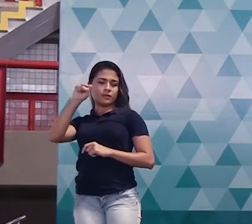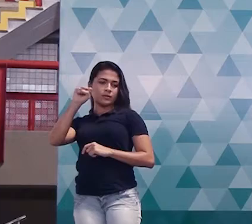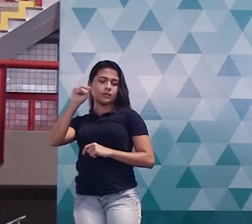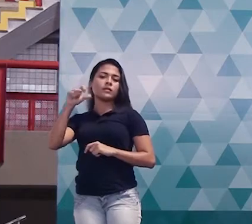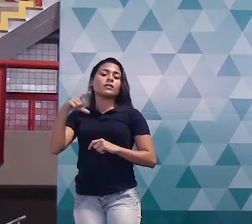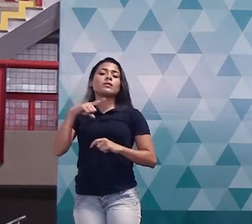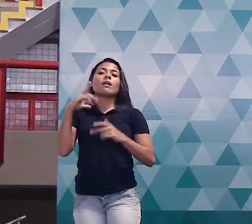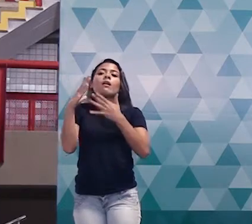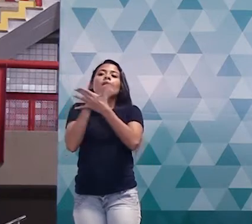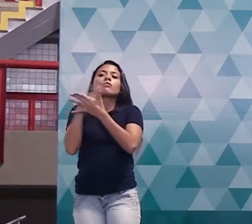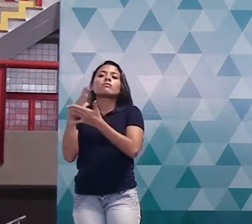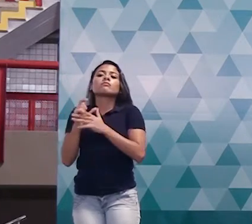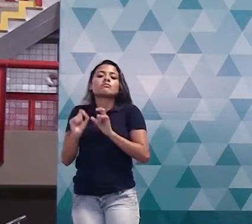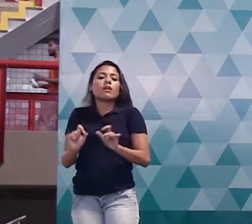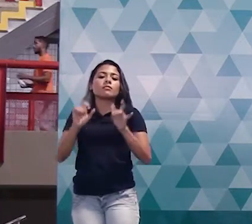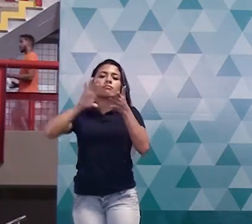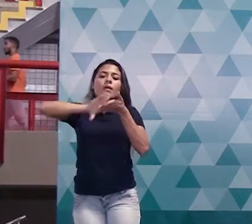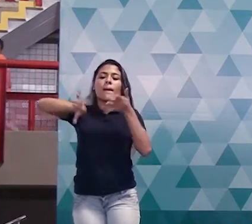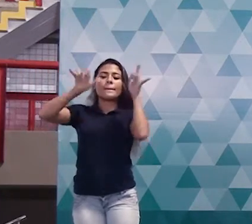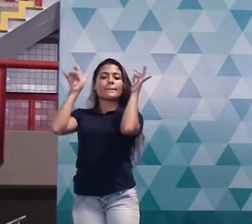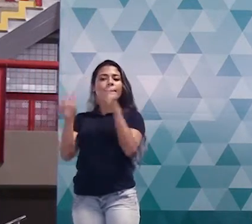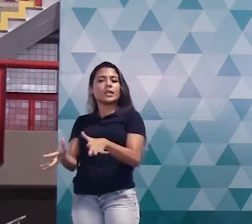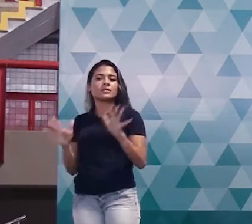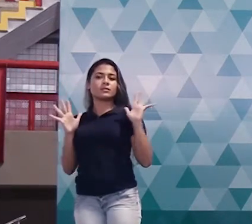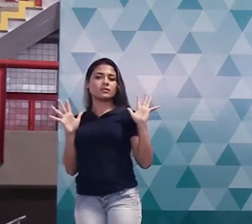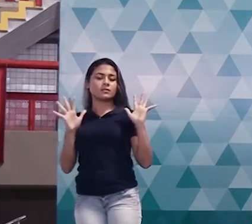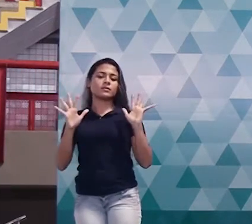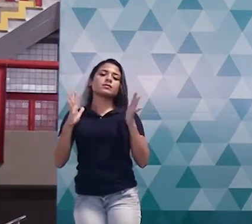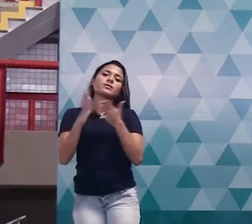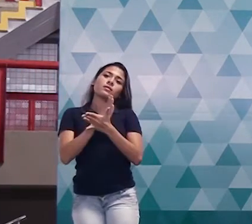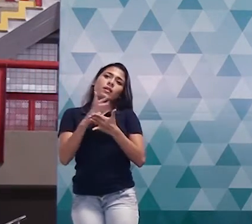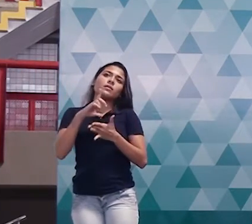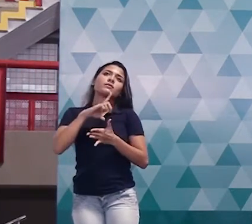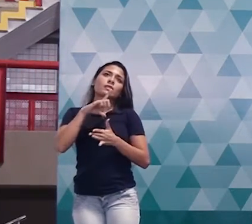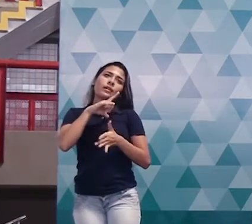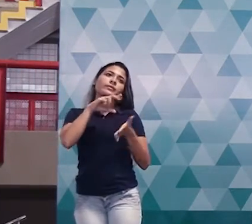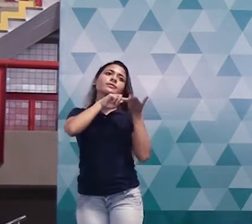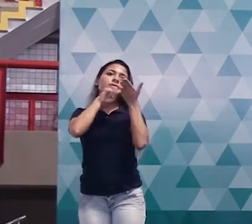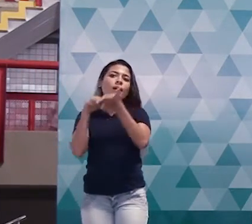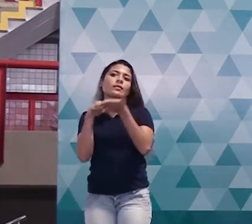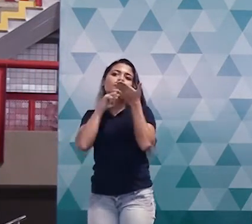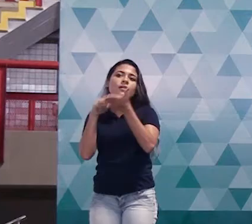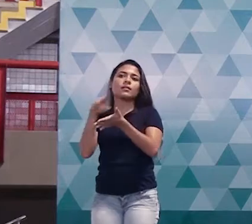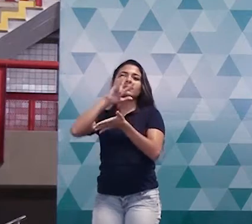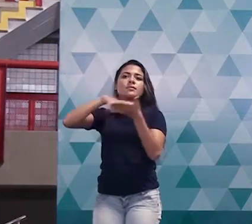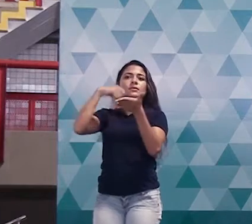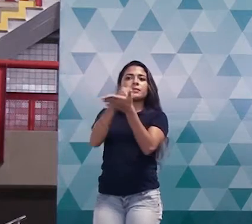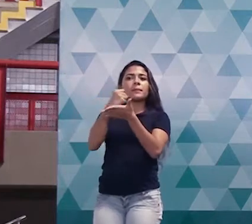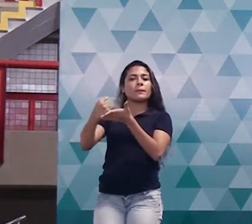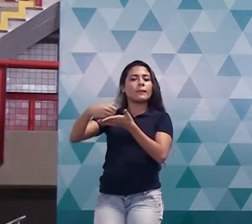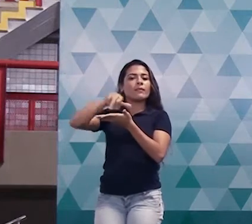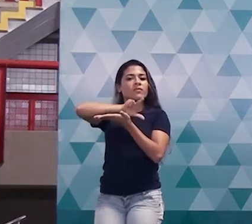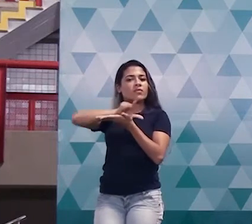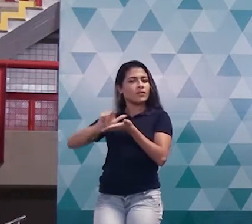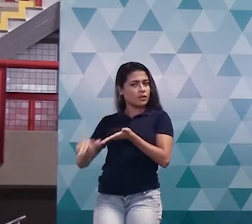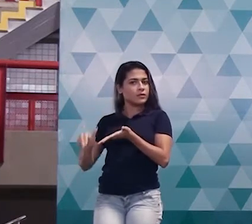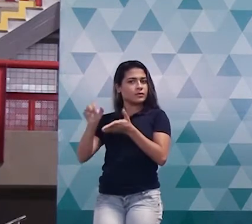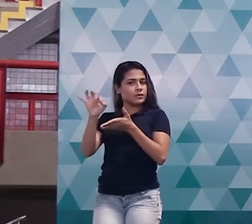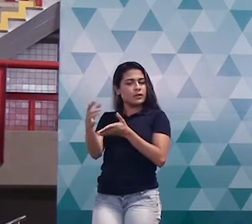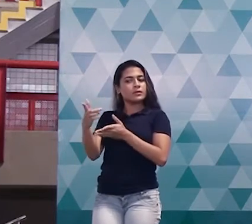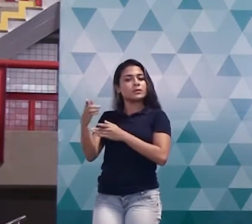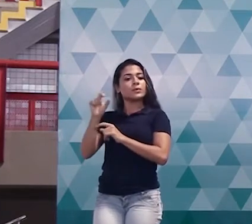sorte. Tá certo que tinha a carta foral, a carta de doação, né? Eram os documentos que regulamentavam o sistema de capitanias